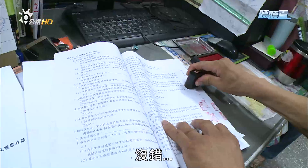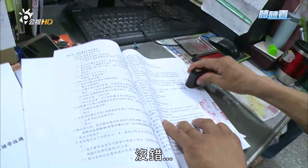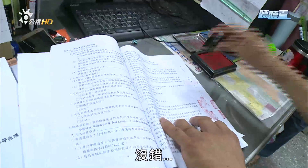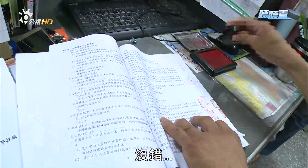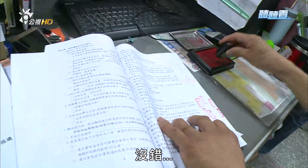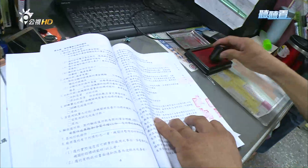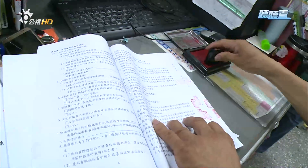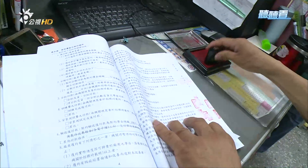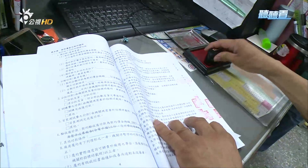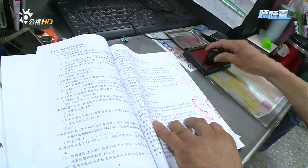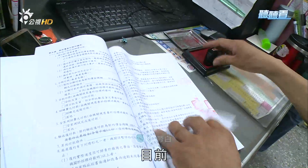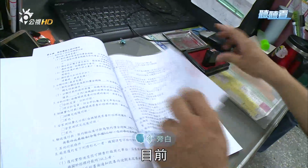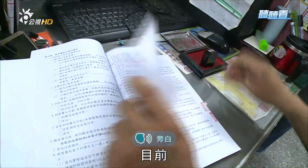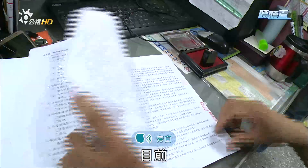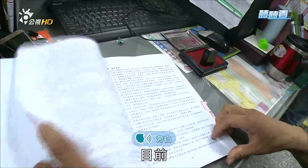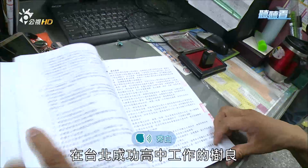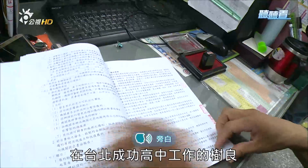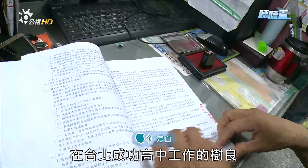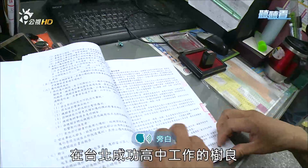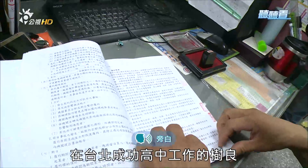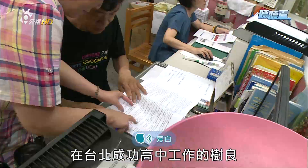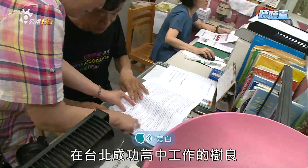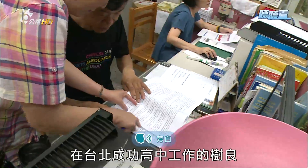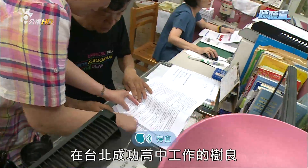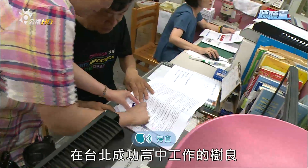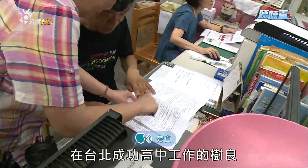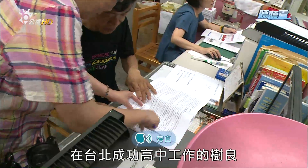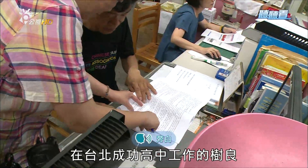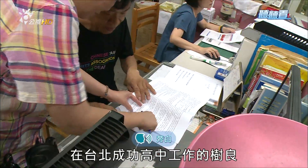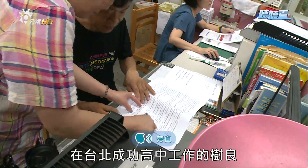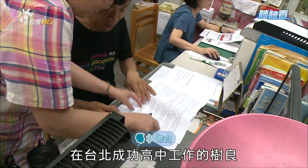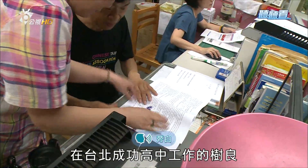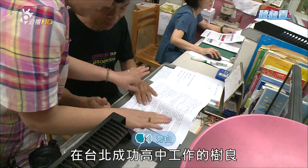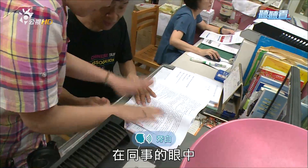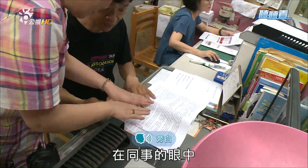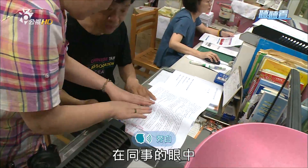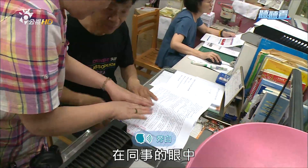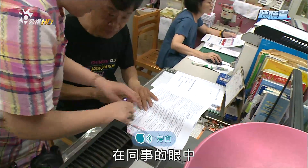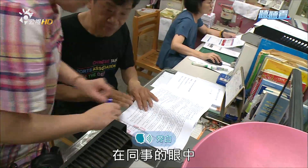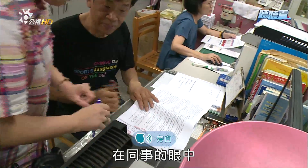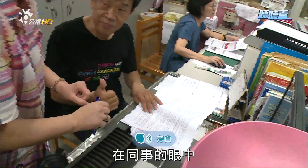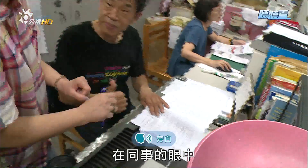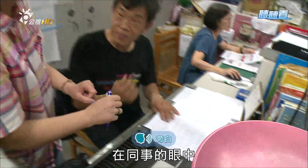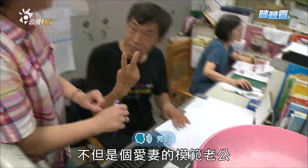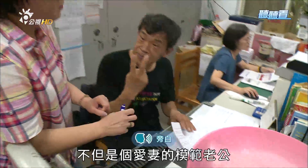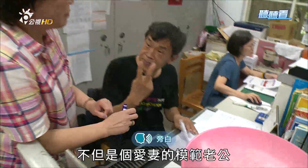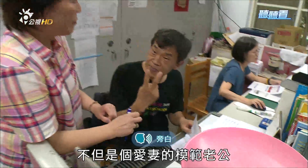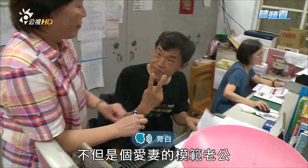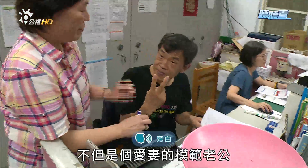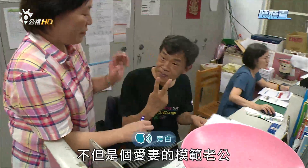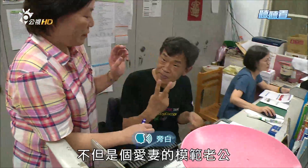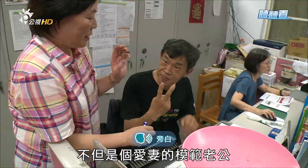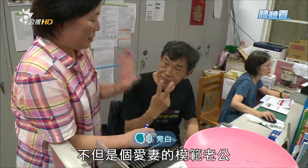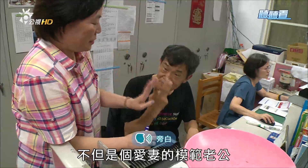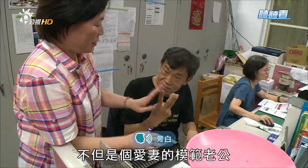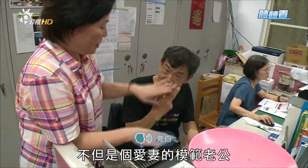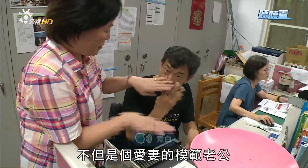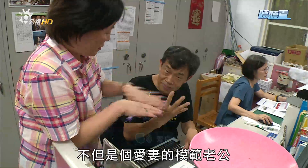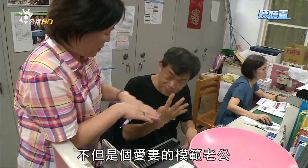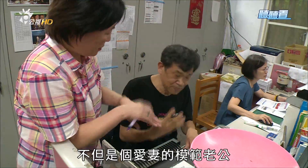没错。目前在台北成功高中工作的树良，在同事的眼中。不但是个爱妻的模范老公，也